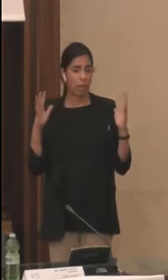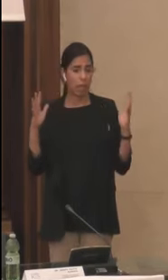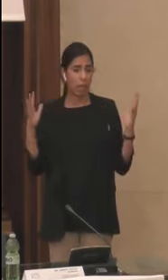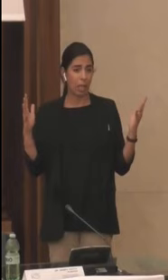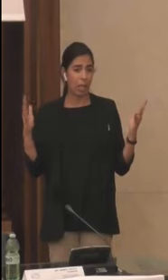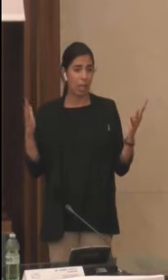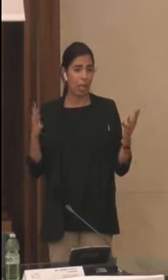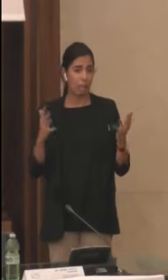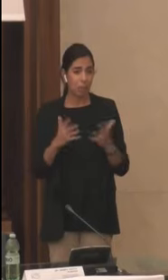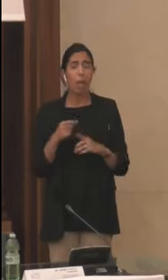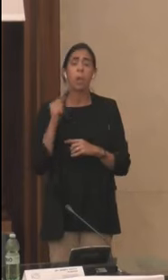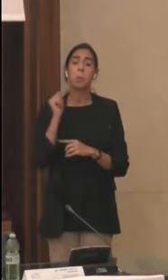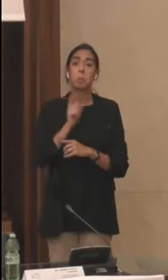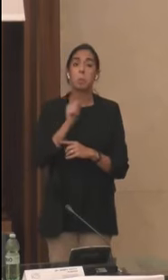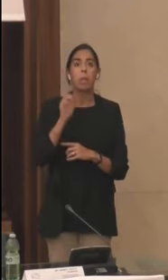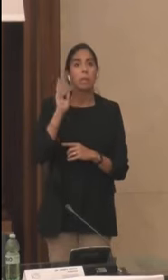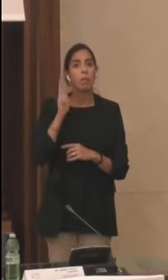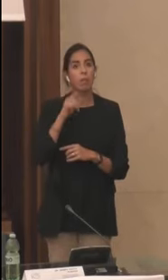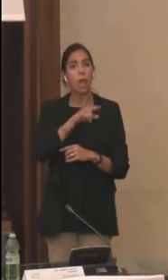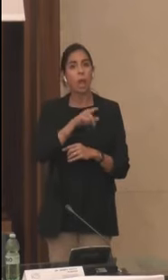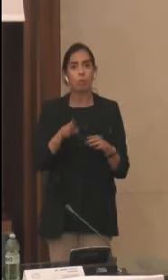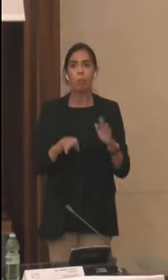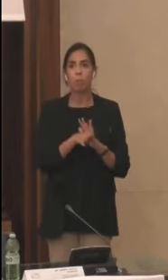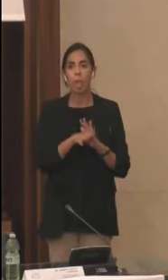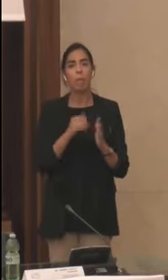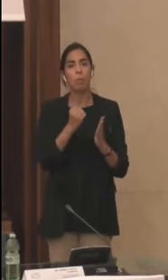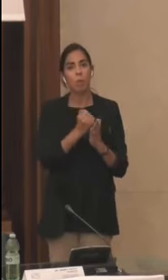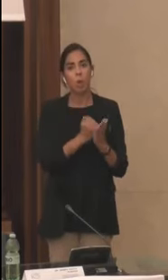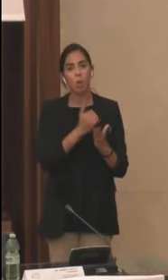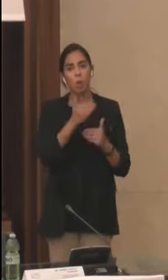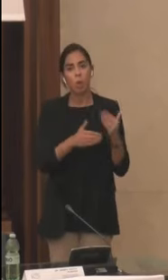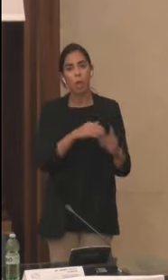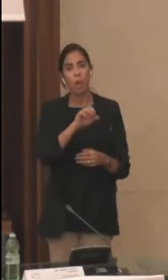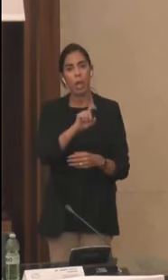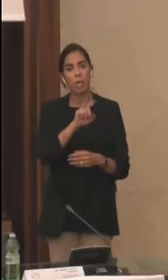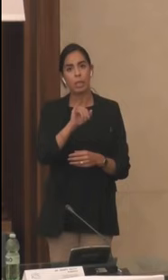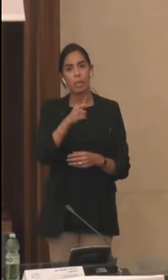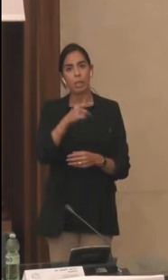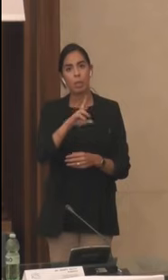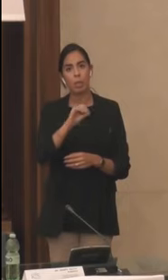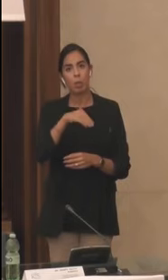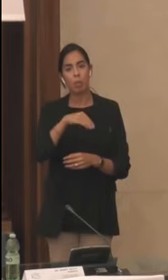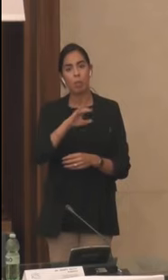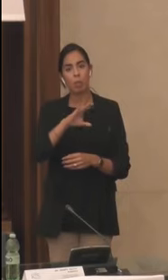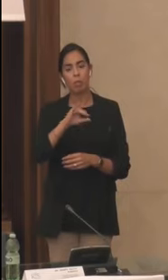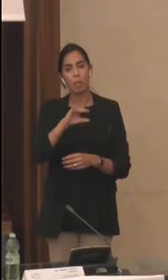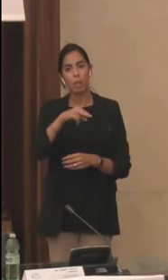mata. Y la hidroxicloroquina. En Paraguay aparece en marzo